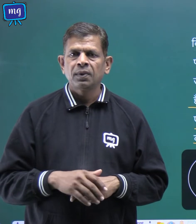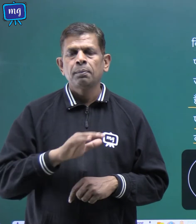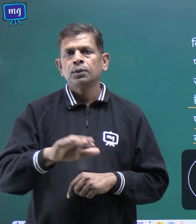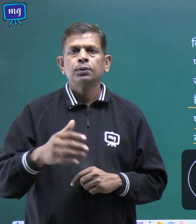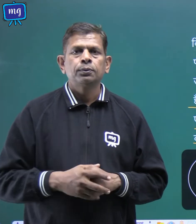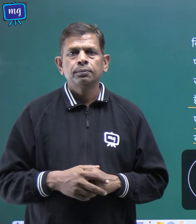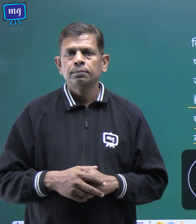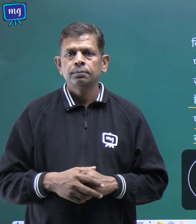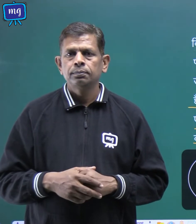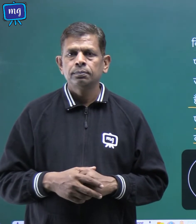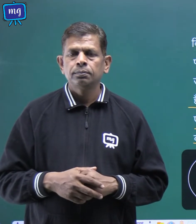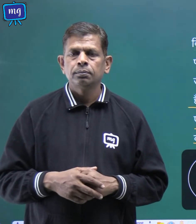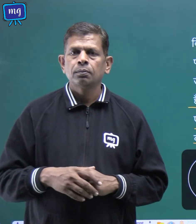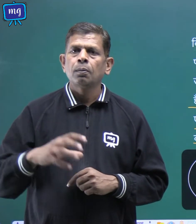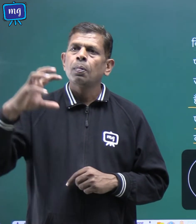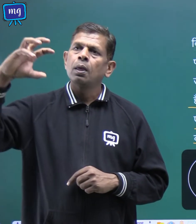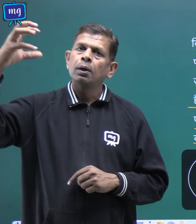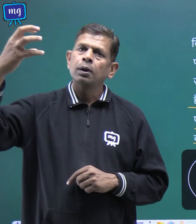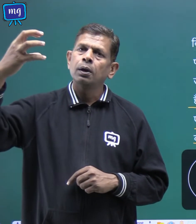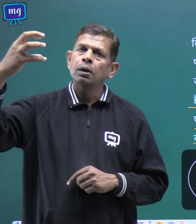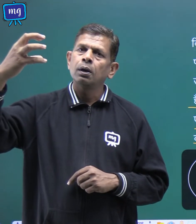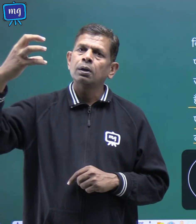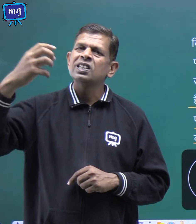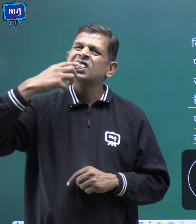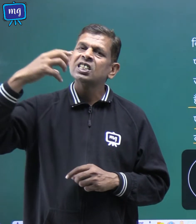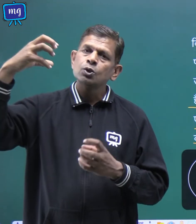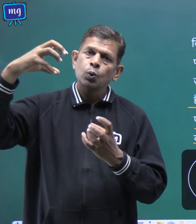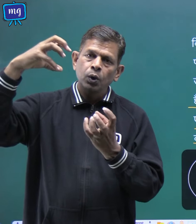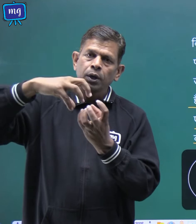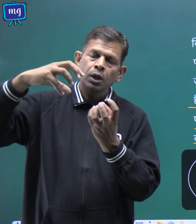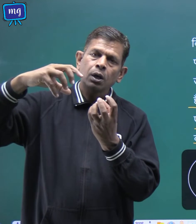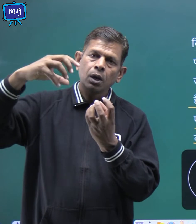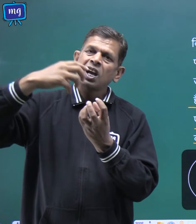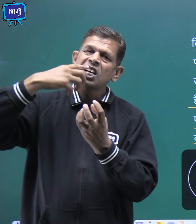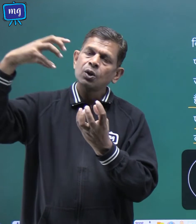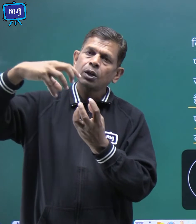बच्चों, ग्रह सूर्य के चारों ओर भी चक्कर लगाते हैं।